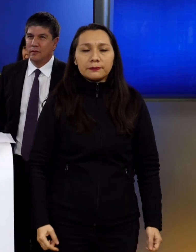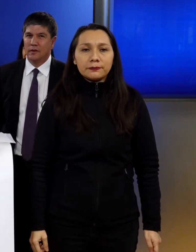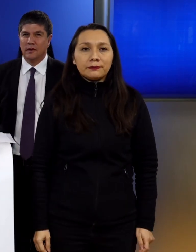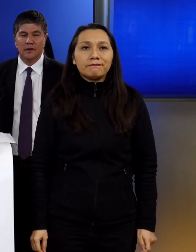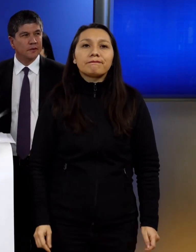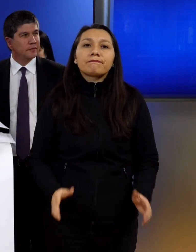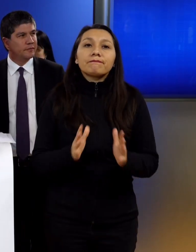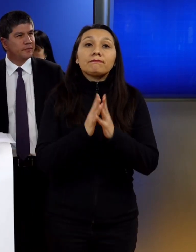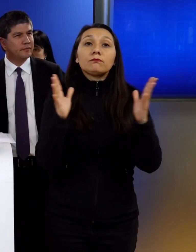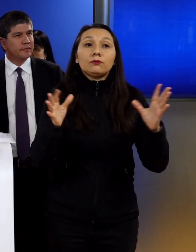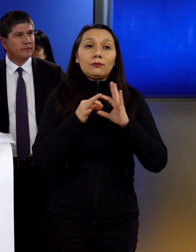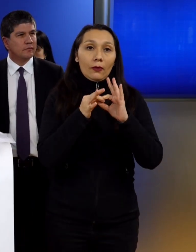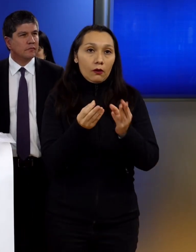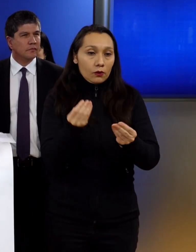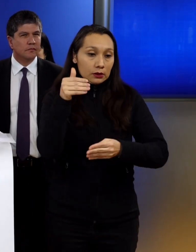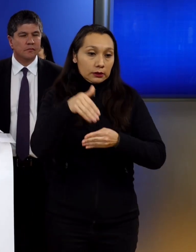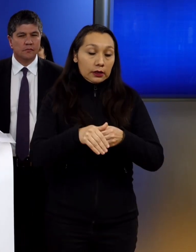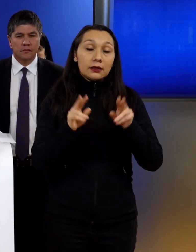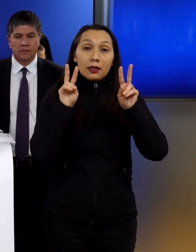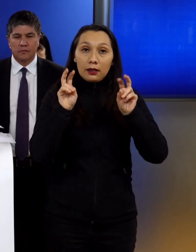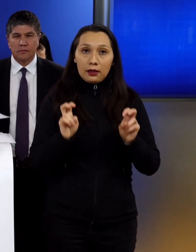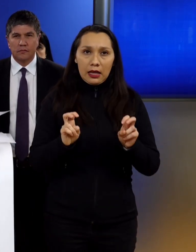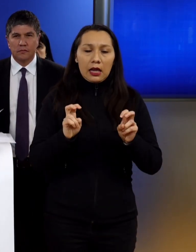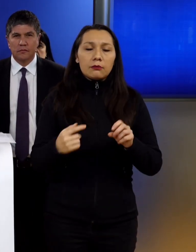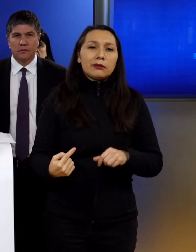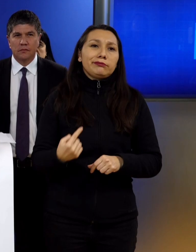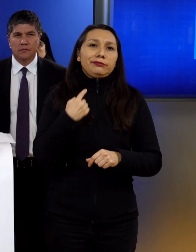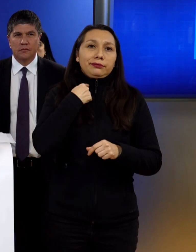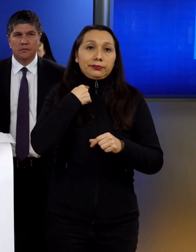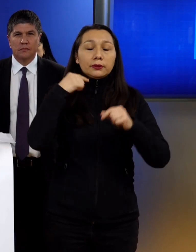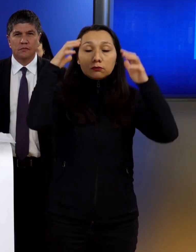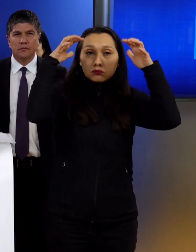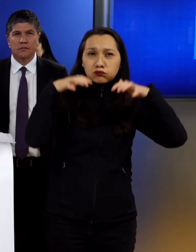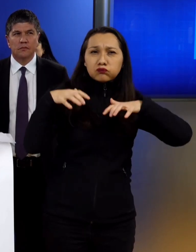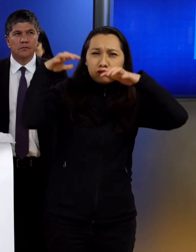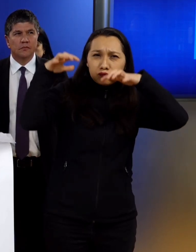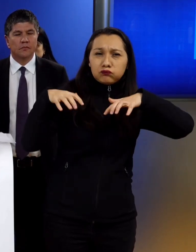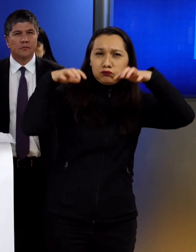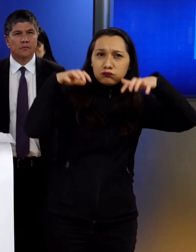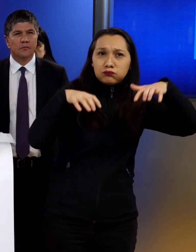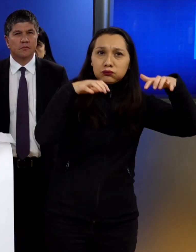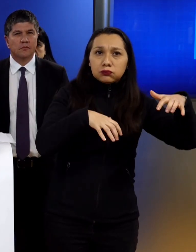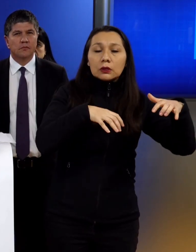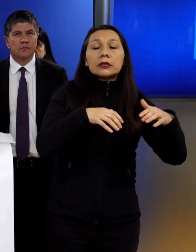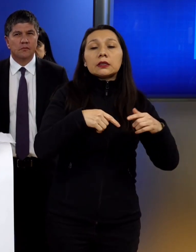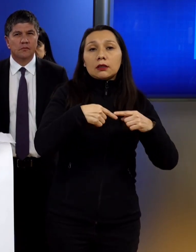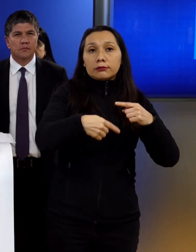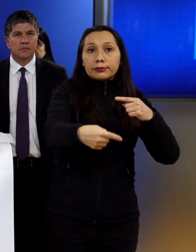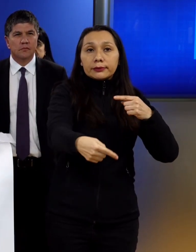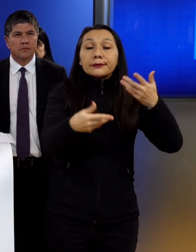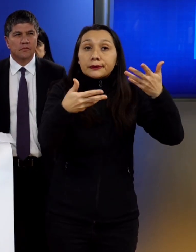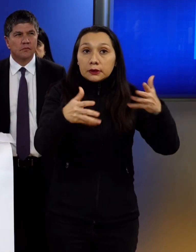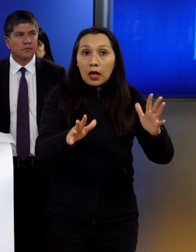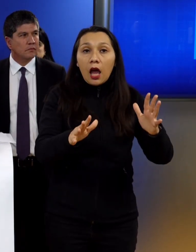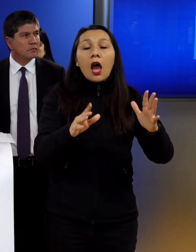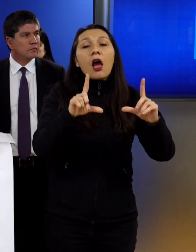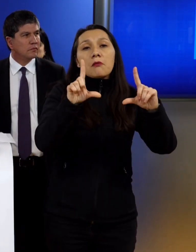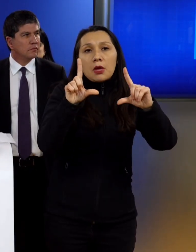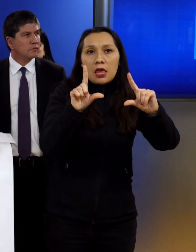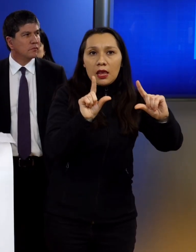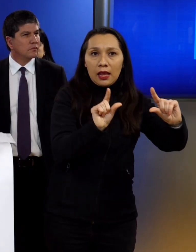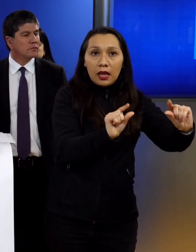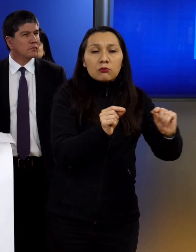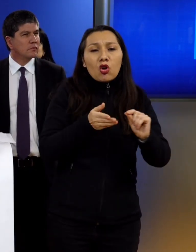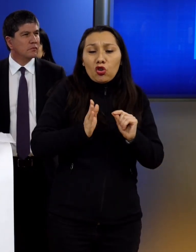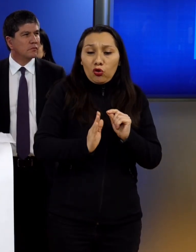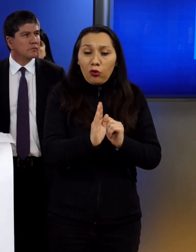Bien, muchas gracias, muy buenas tardes. Bueno, en relación a las afectaciones que ha dejado el sistema frontal, que ya está en retirada, pero